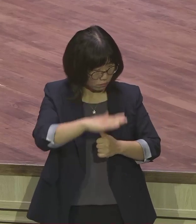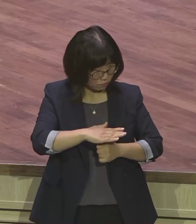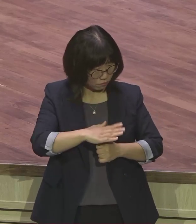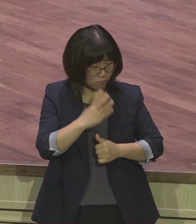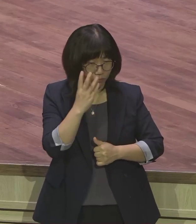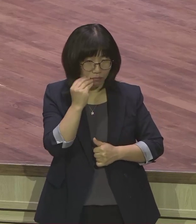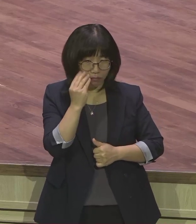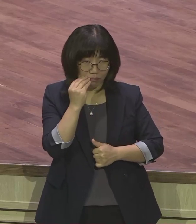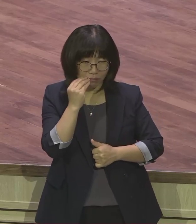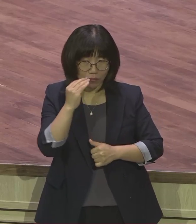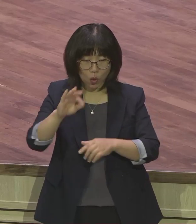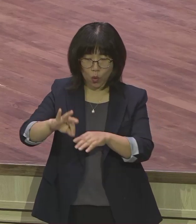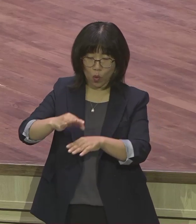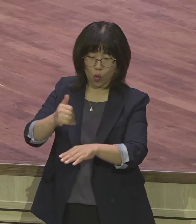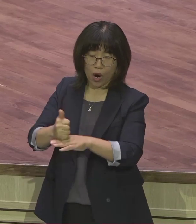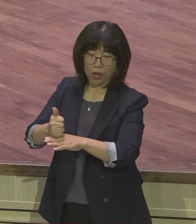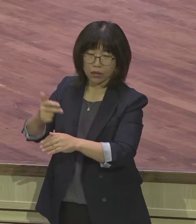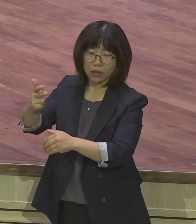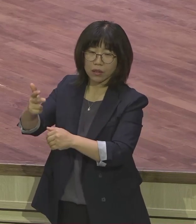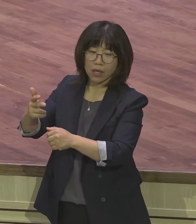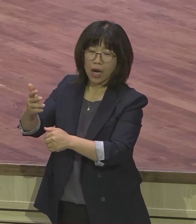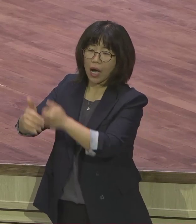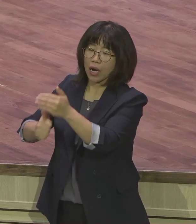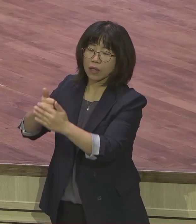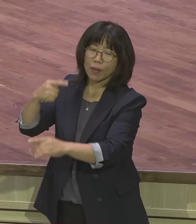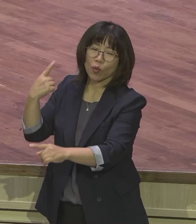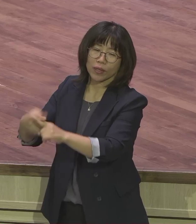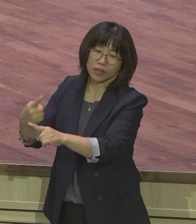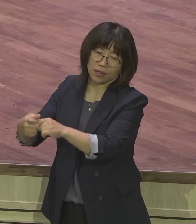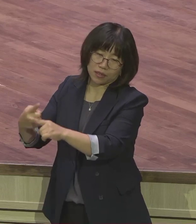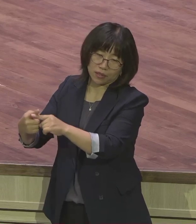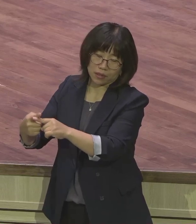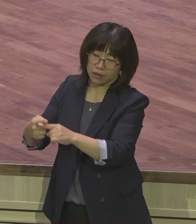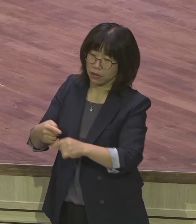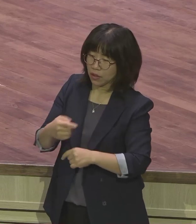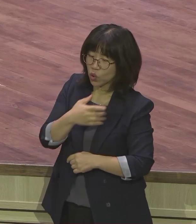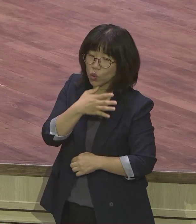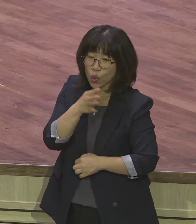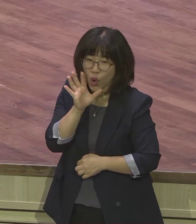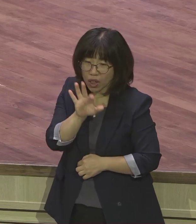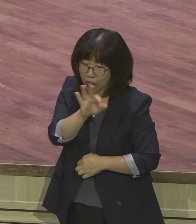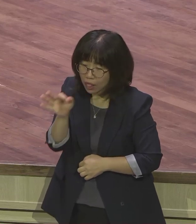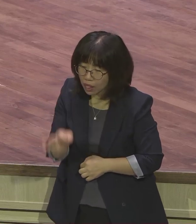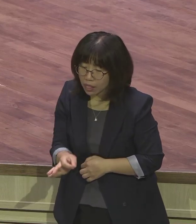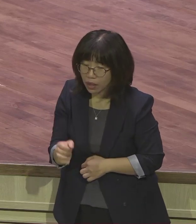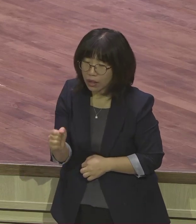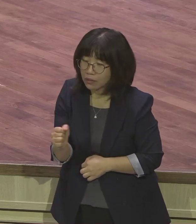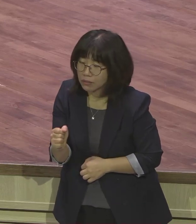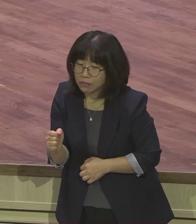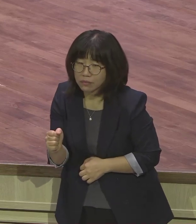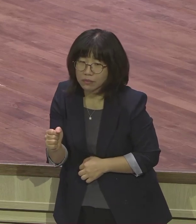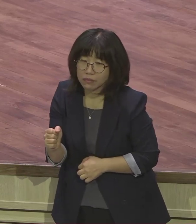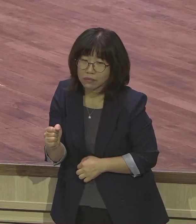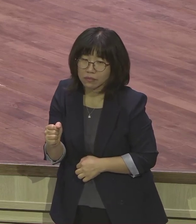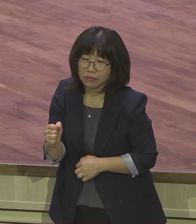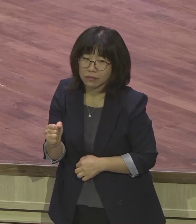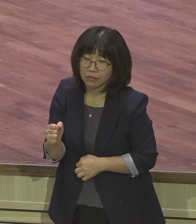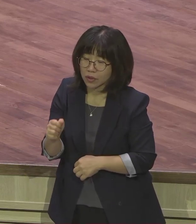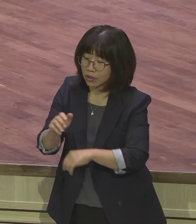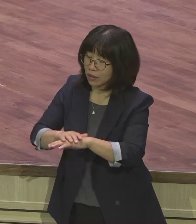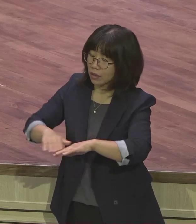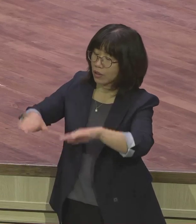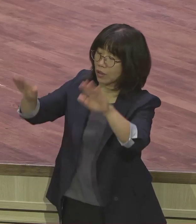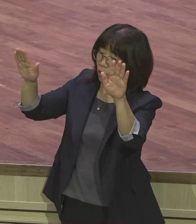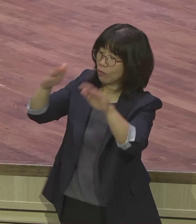그때 왕은 신이에요 그런데 이 노인이 말이에요 초라한 이 노인이 말이에요 두 손을 들고